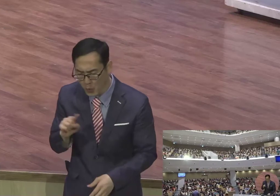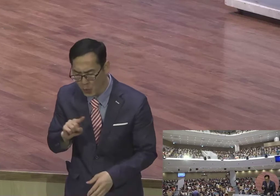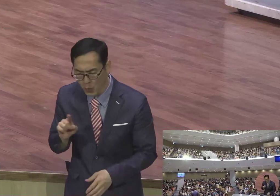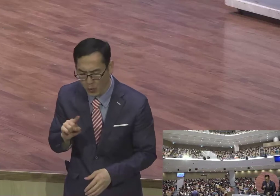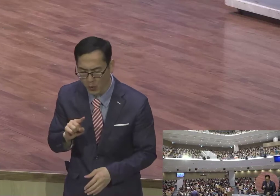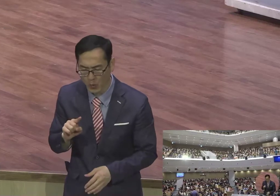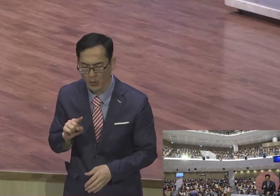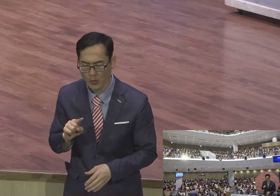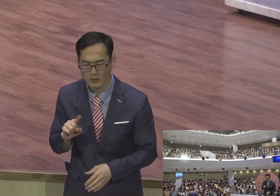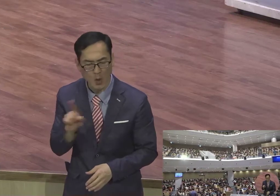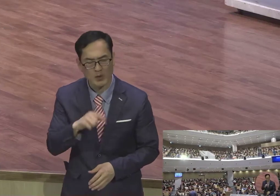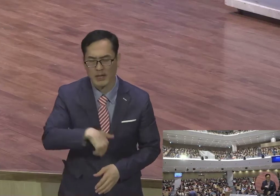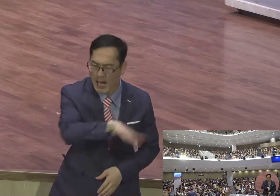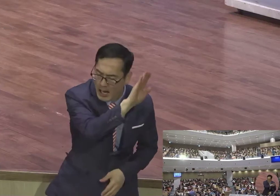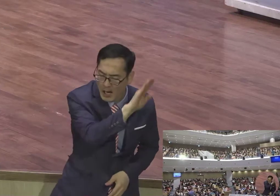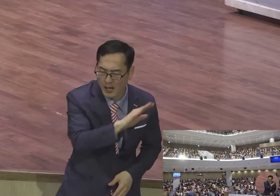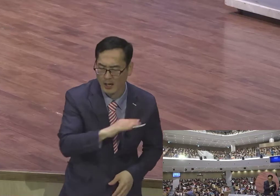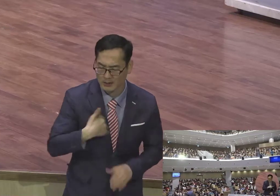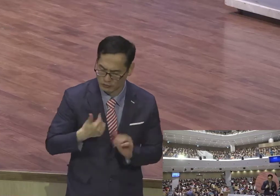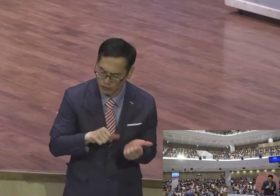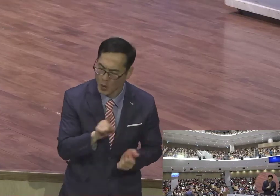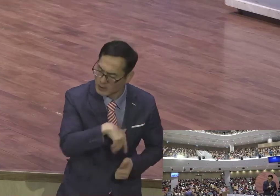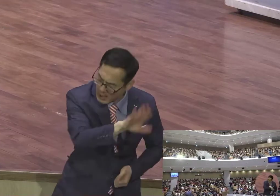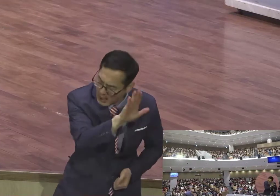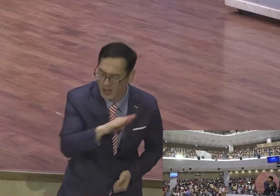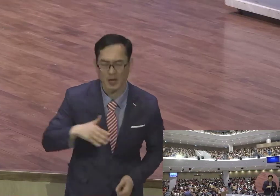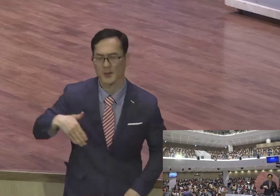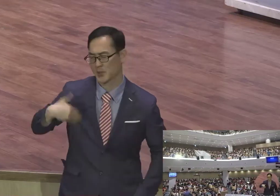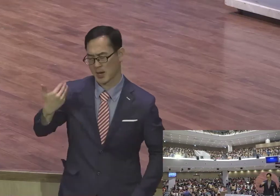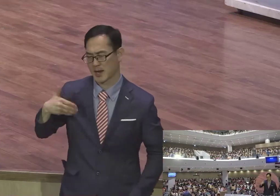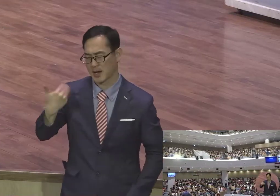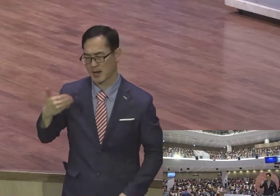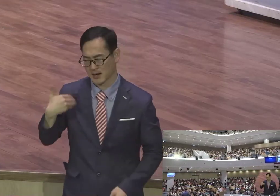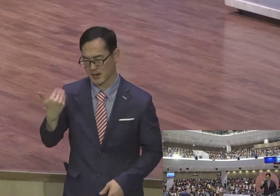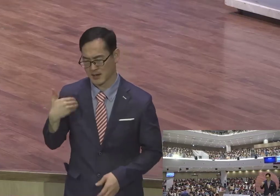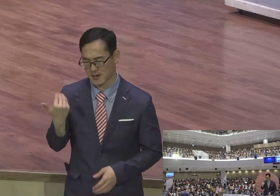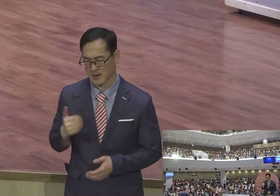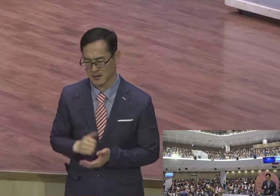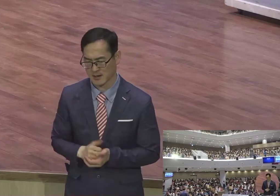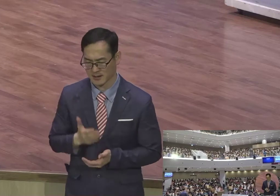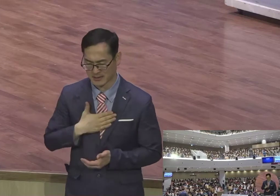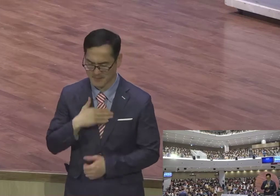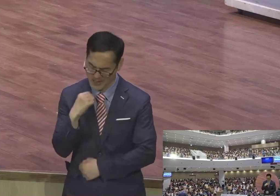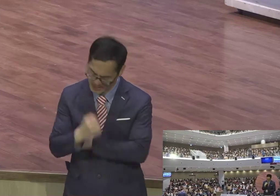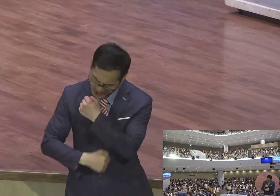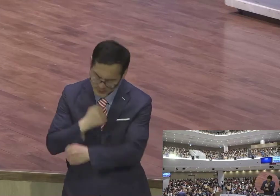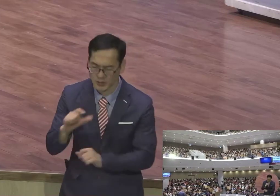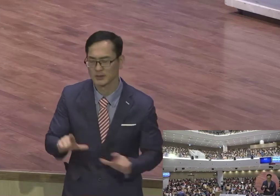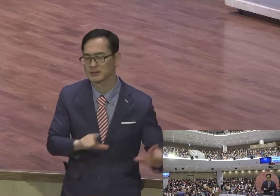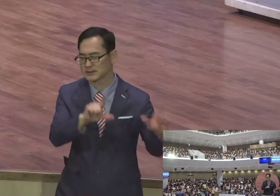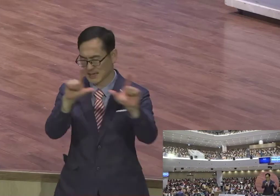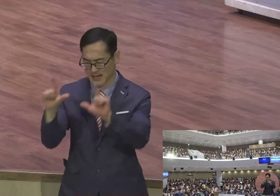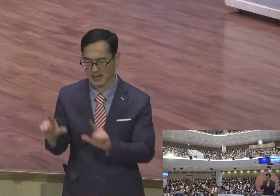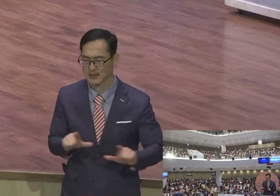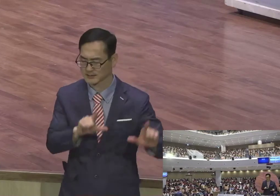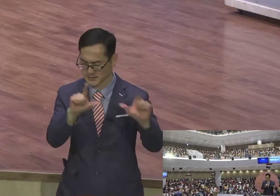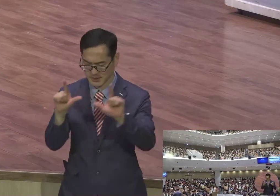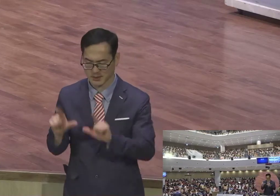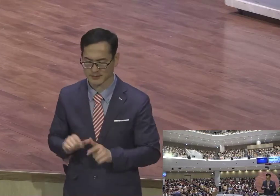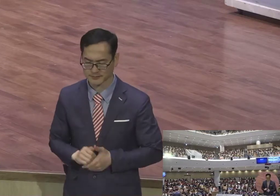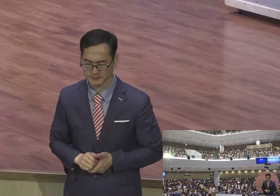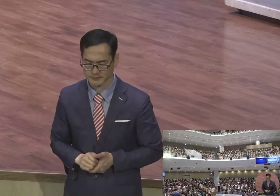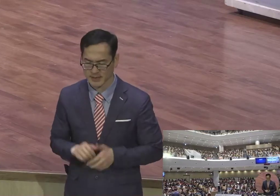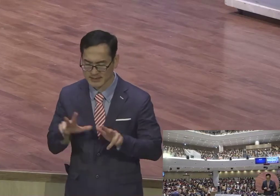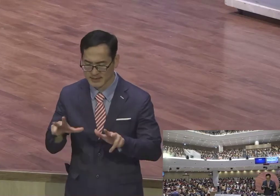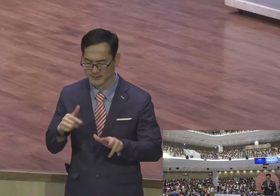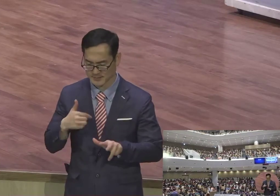어디로 가는지 알지 못하고 내 마음대로 살았습니다 지금 이